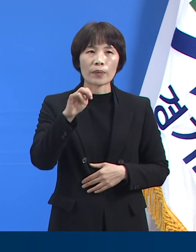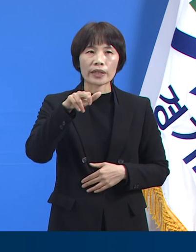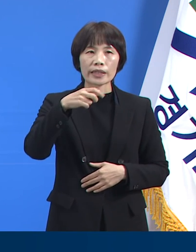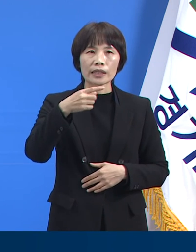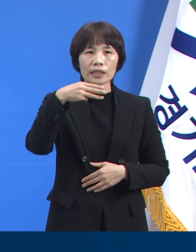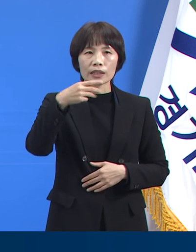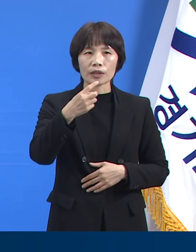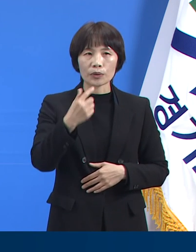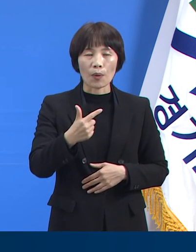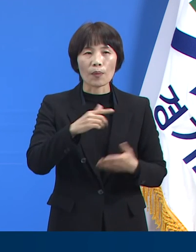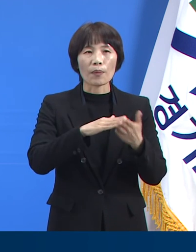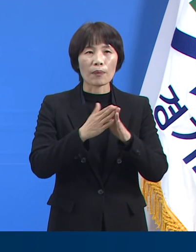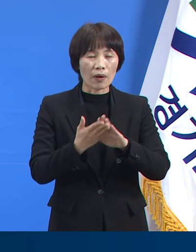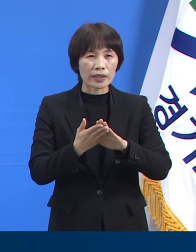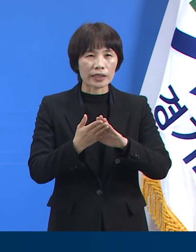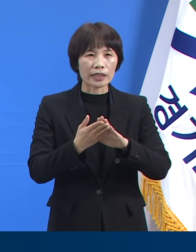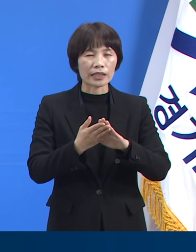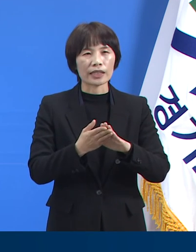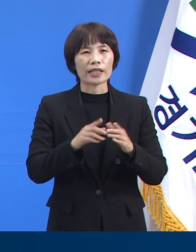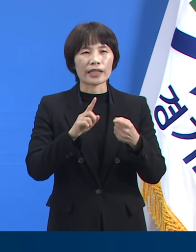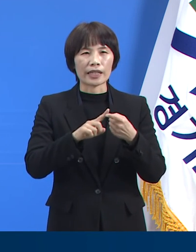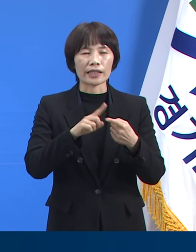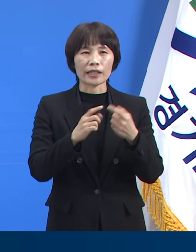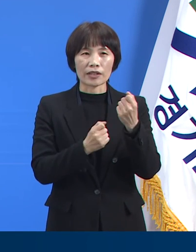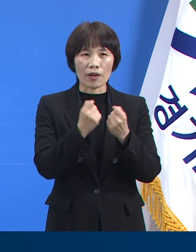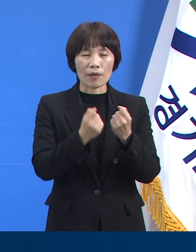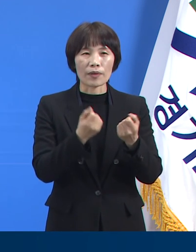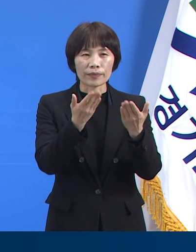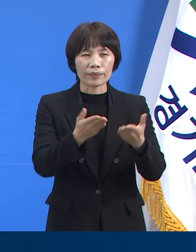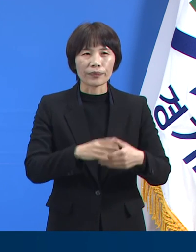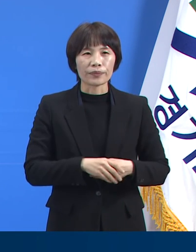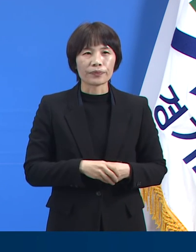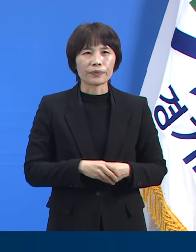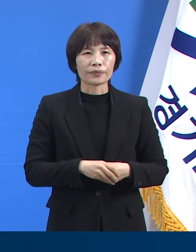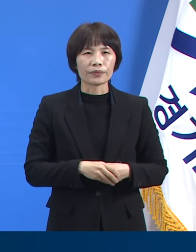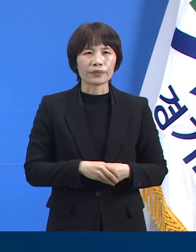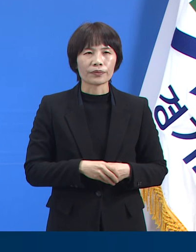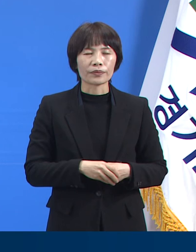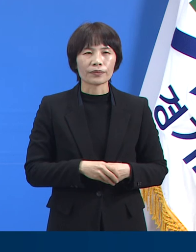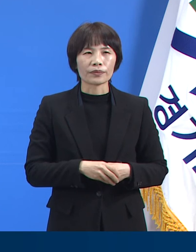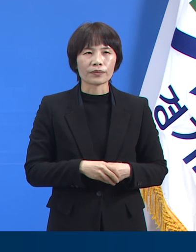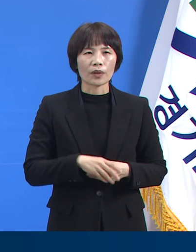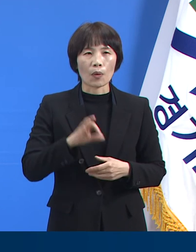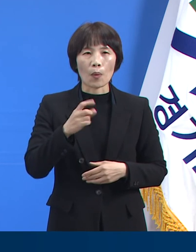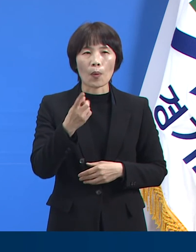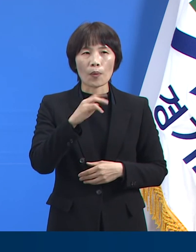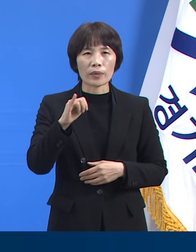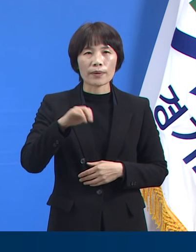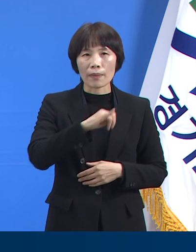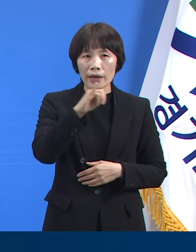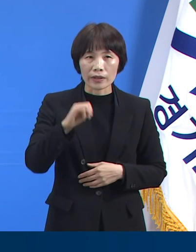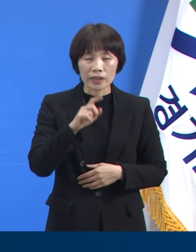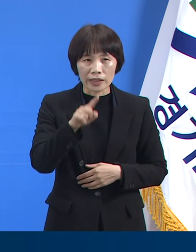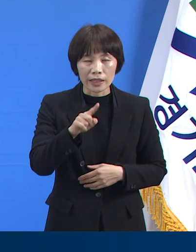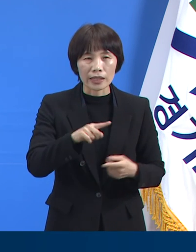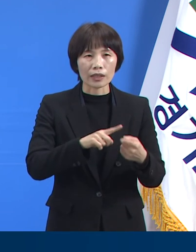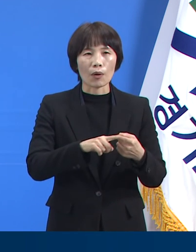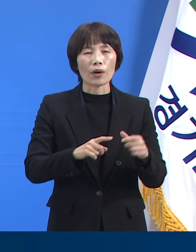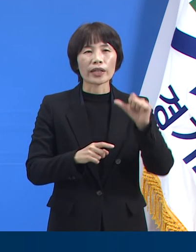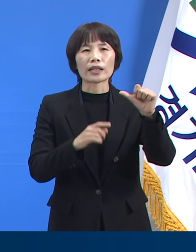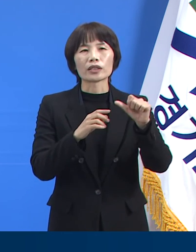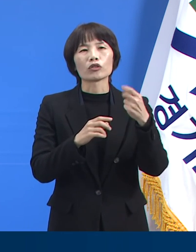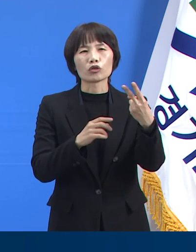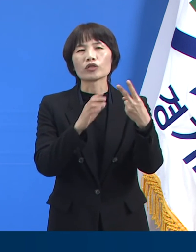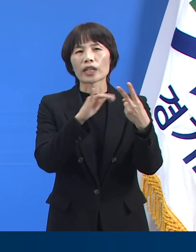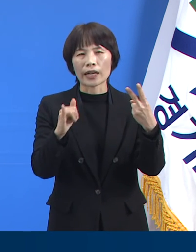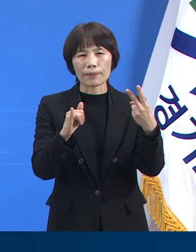대응 방안입니다. 7일 0시 기준 도내 오미크론 변이 확진자는 2명입니다.